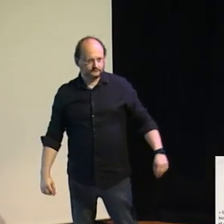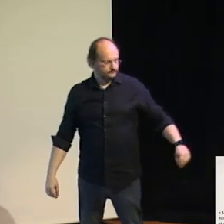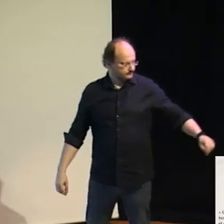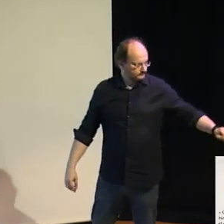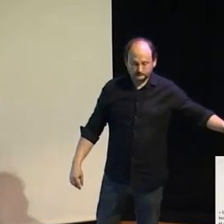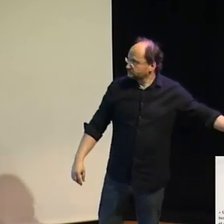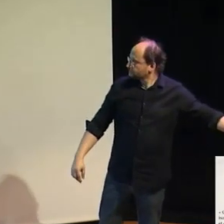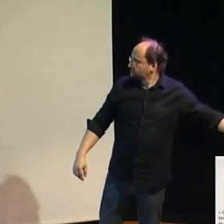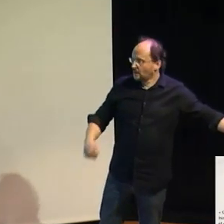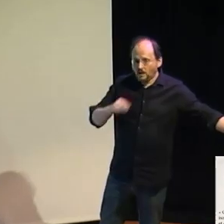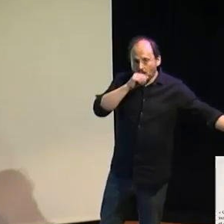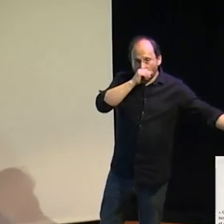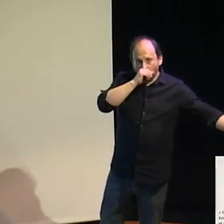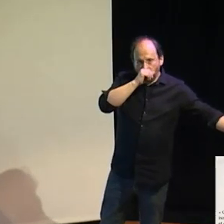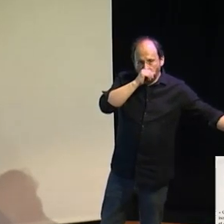Diapo suivante.